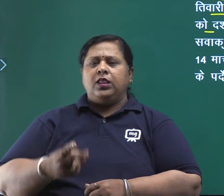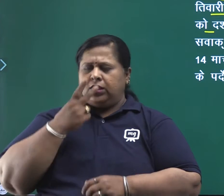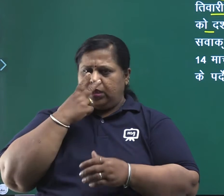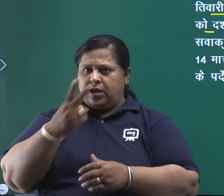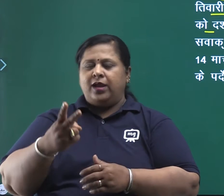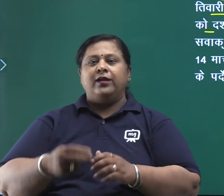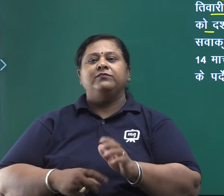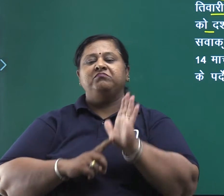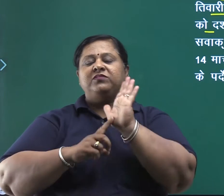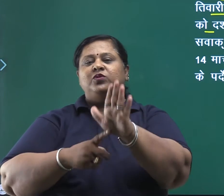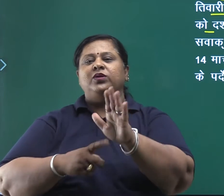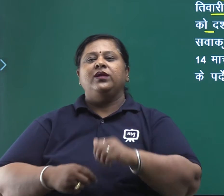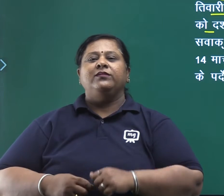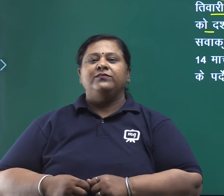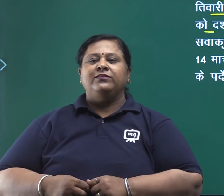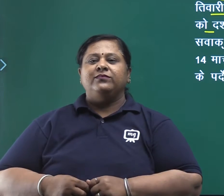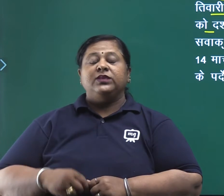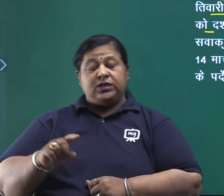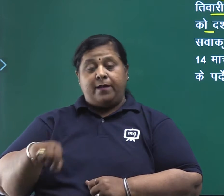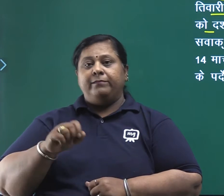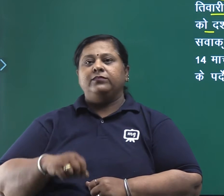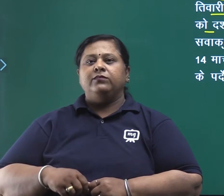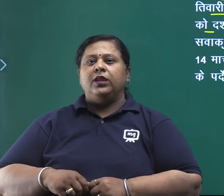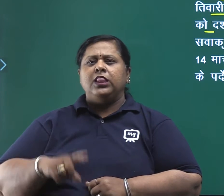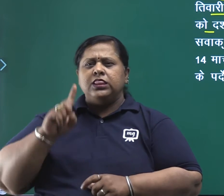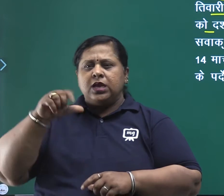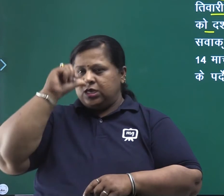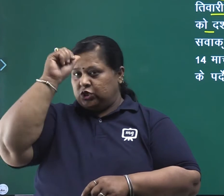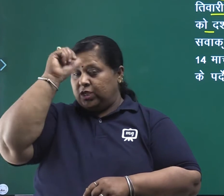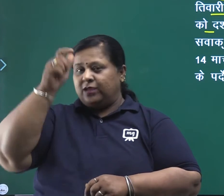दर्शाया है जब देश की